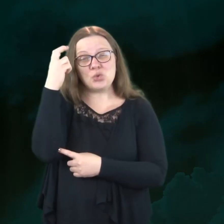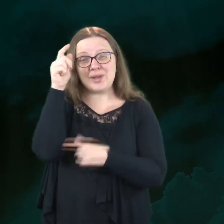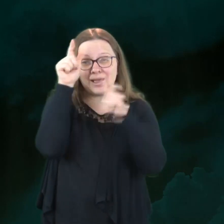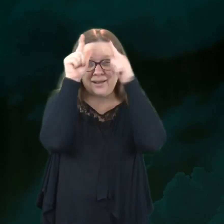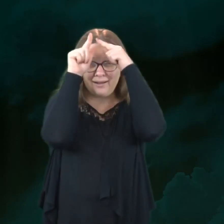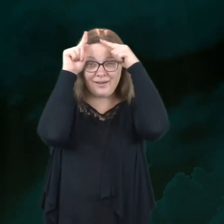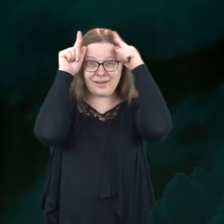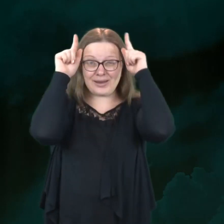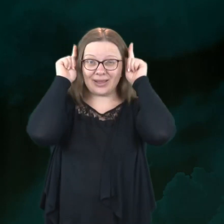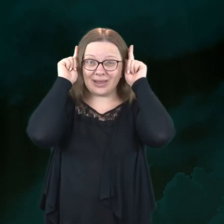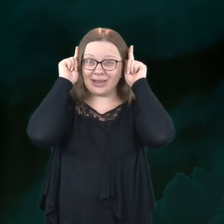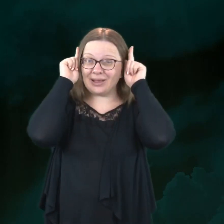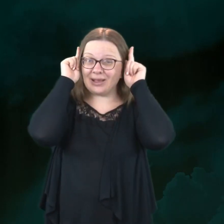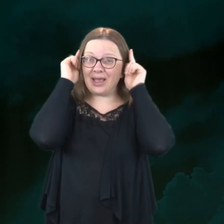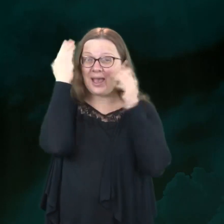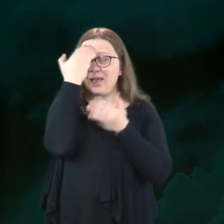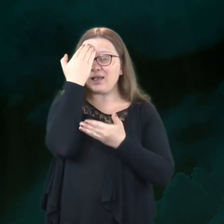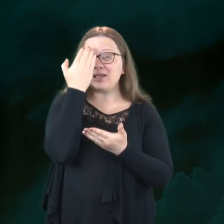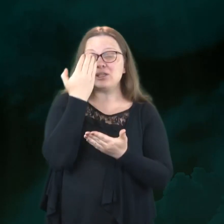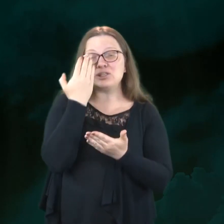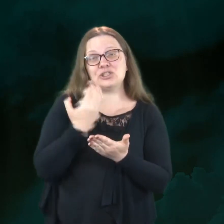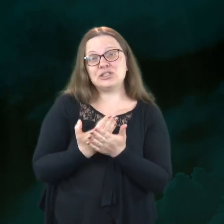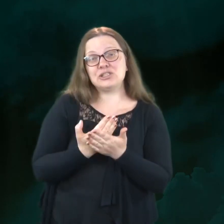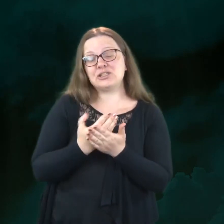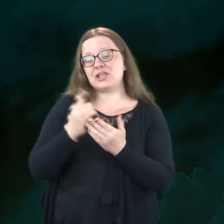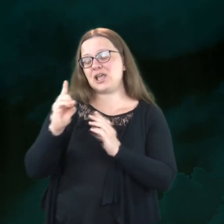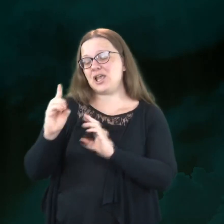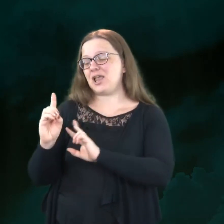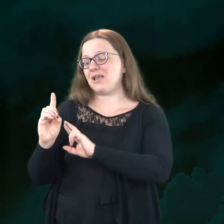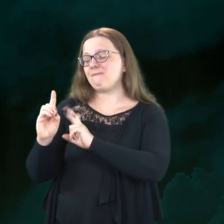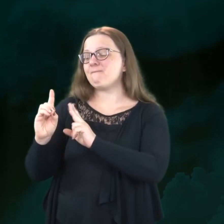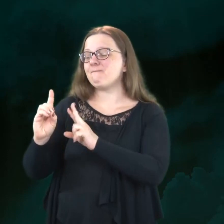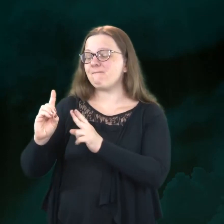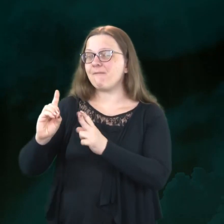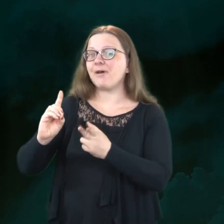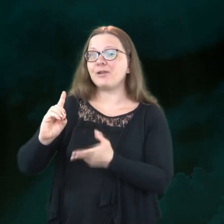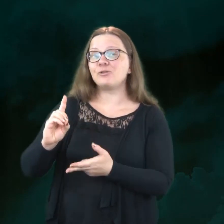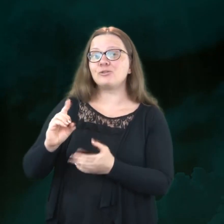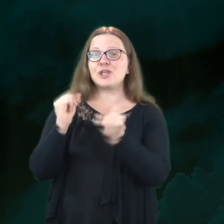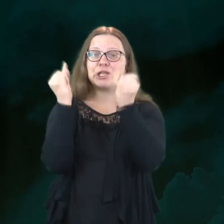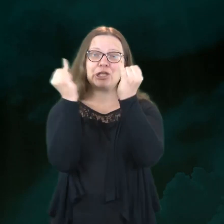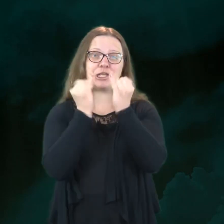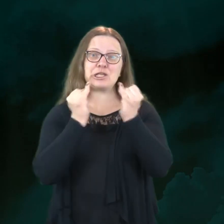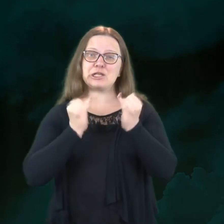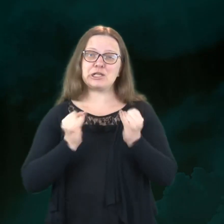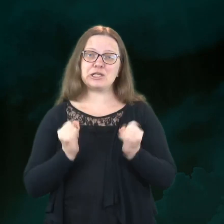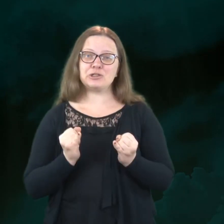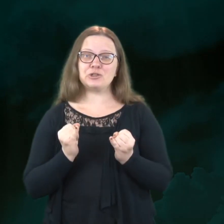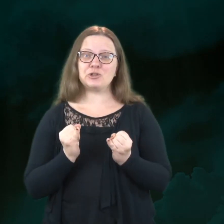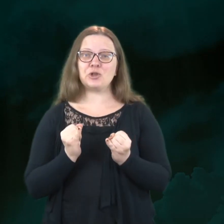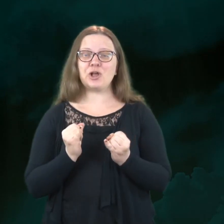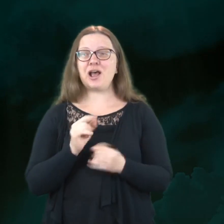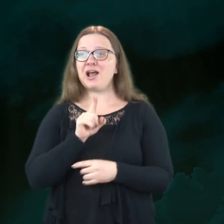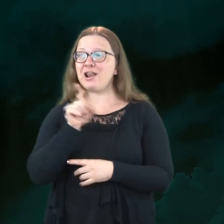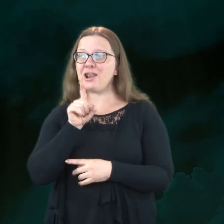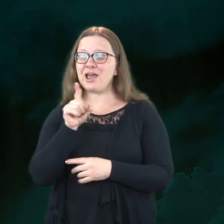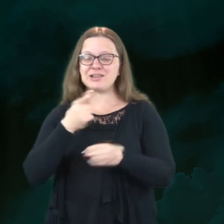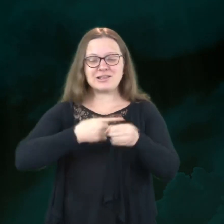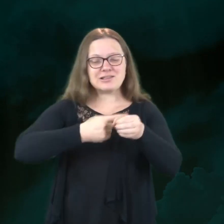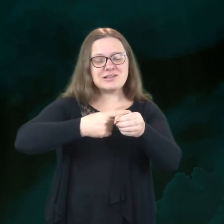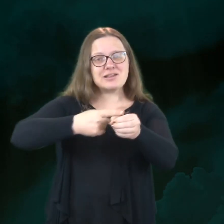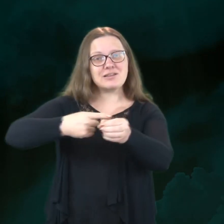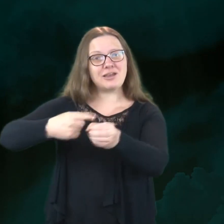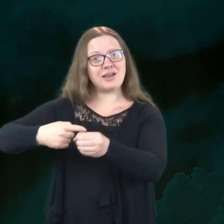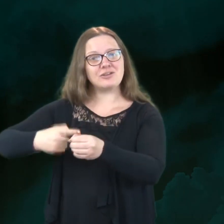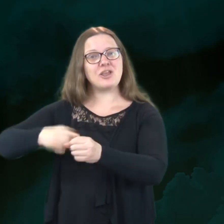exemplo, nas artes, né? Nas esculturas, tem muitas esculturas de deuses, deuses,